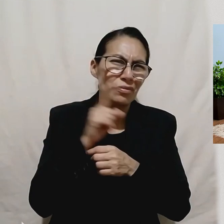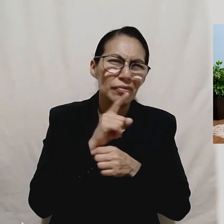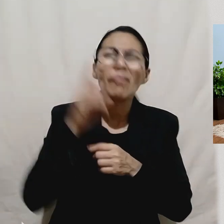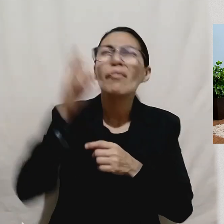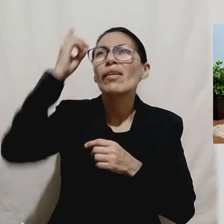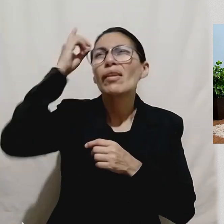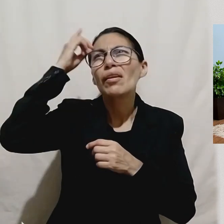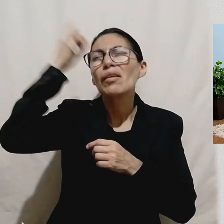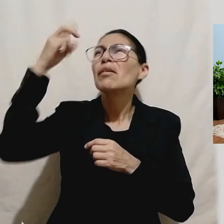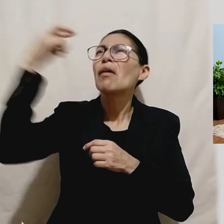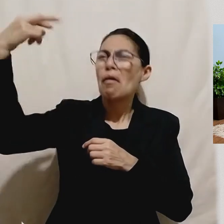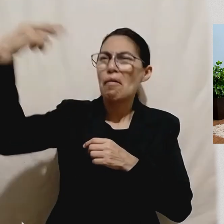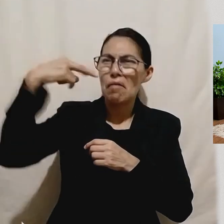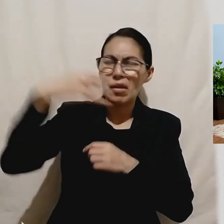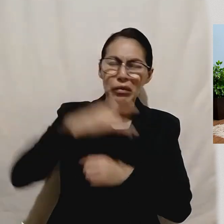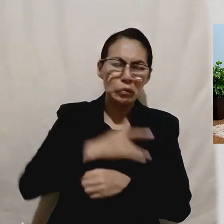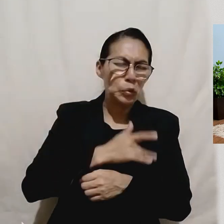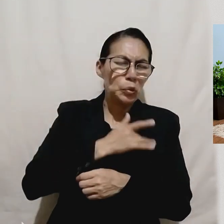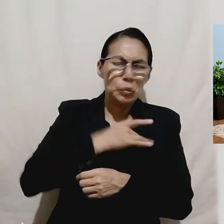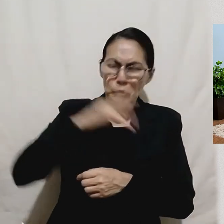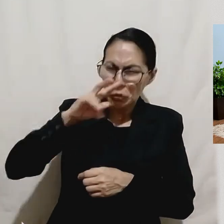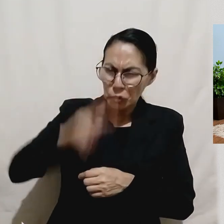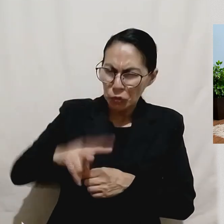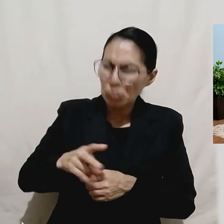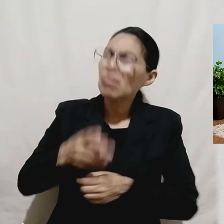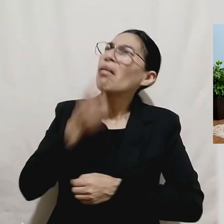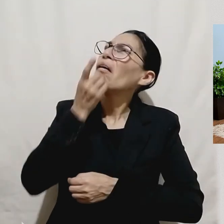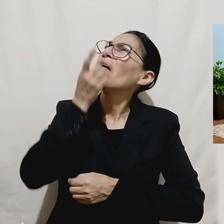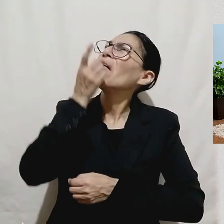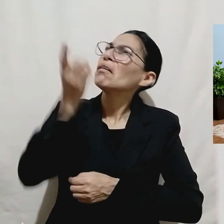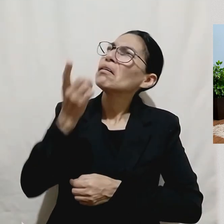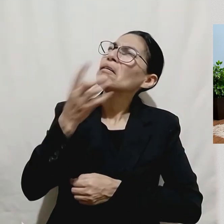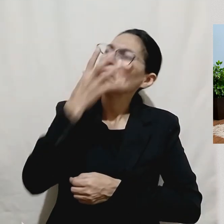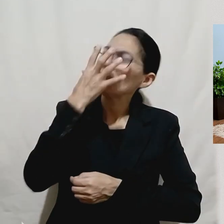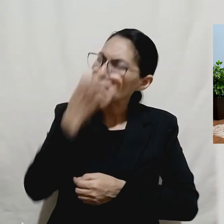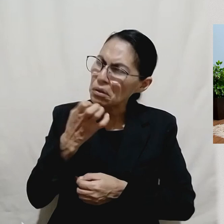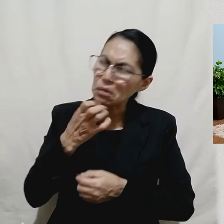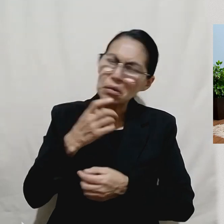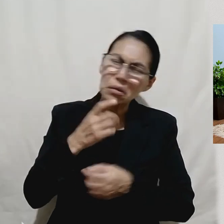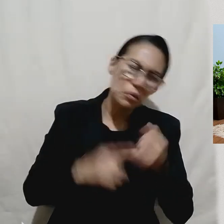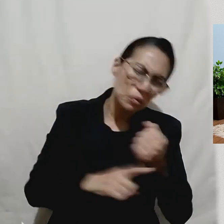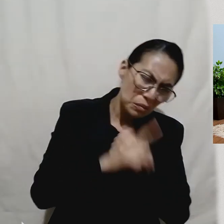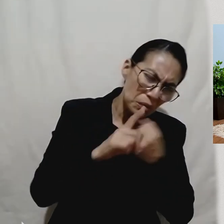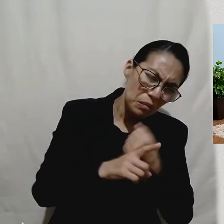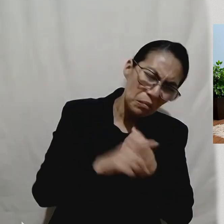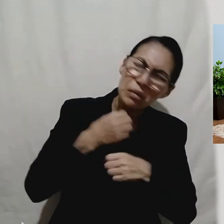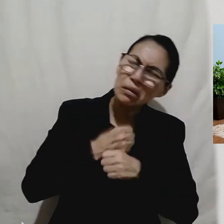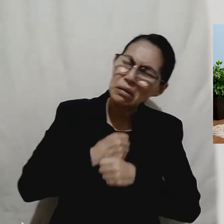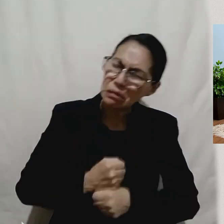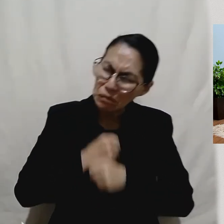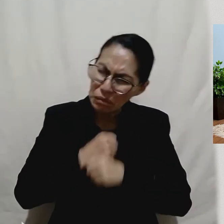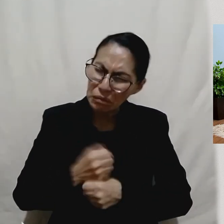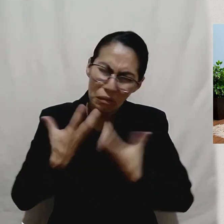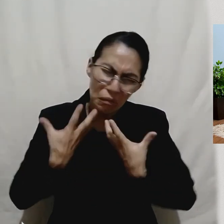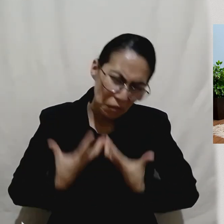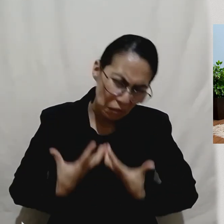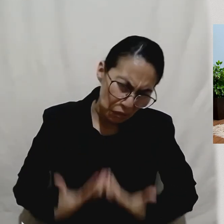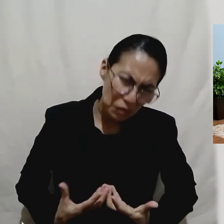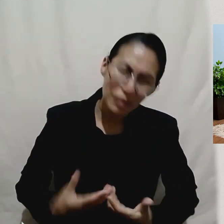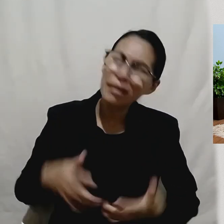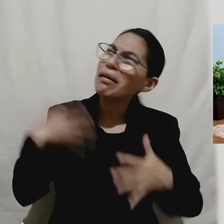todos este y nuestras tristezas angustias Entonces yo creo que que también tiene que ver con